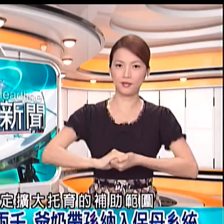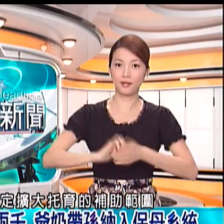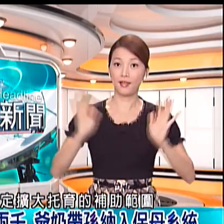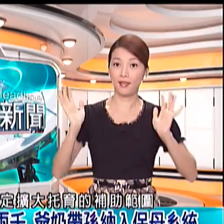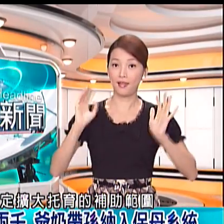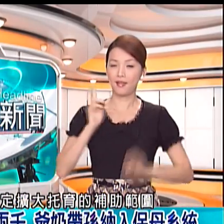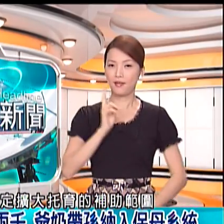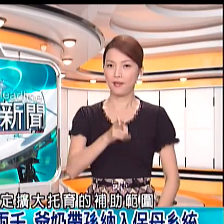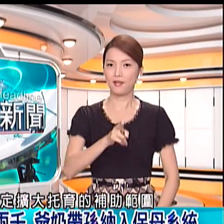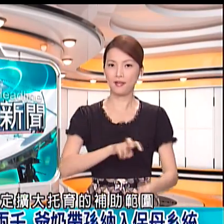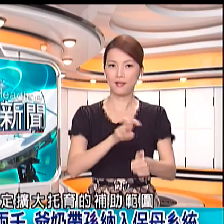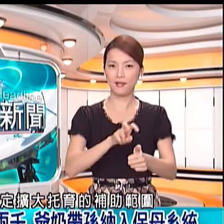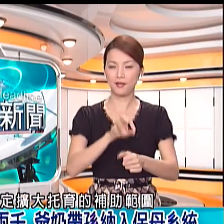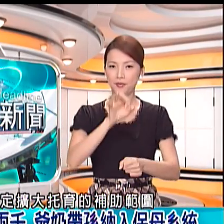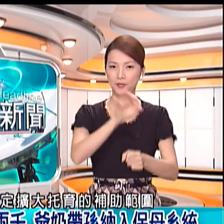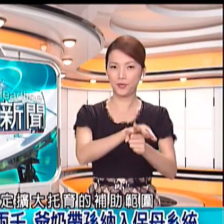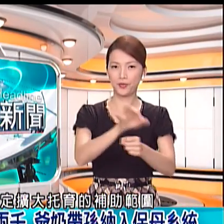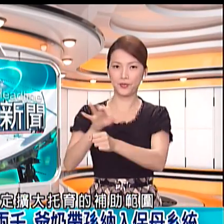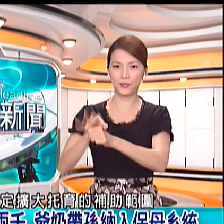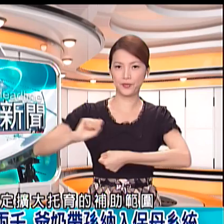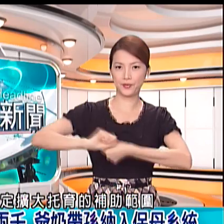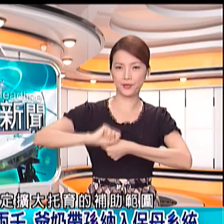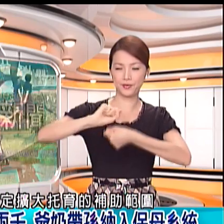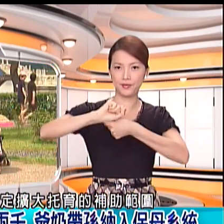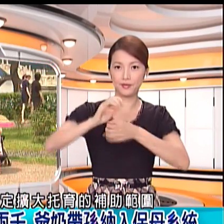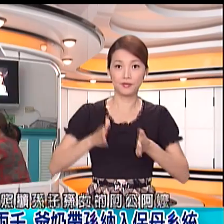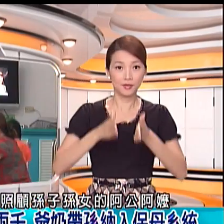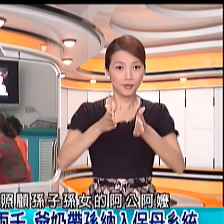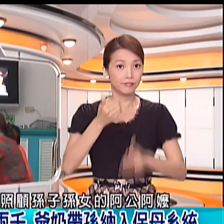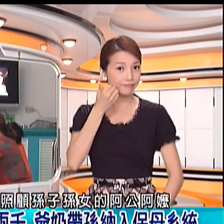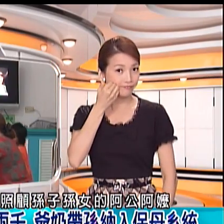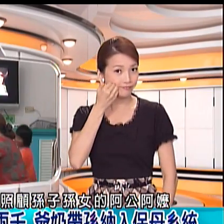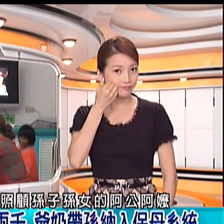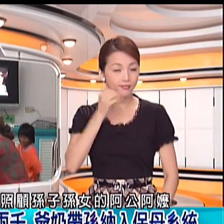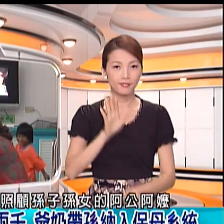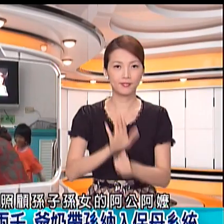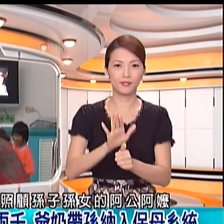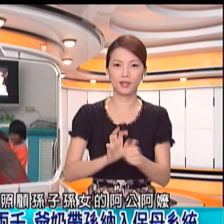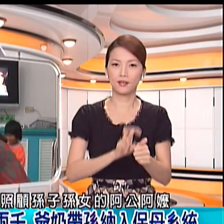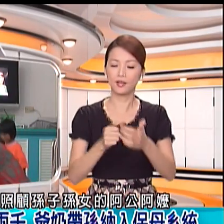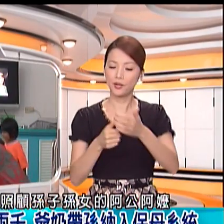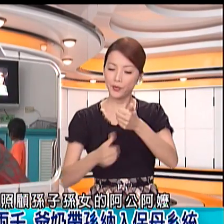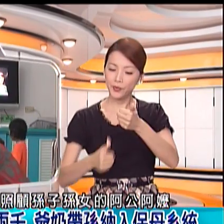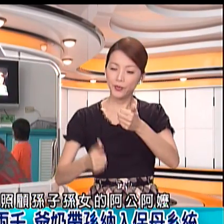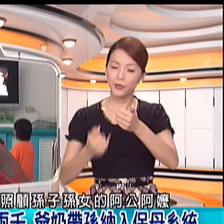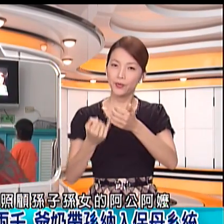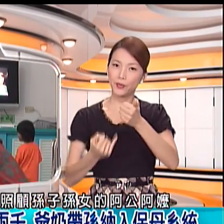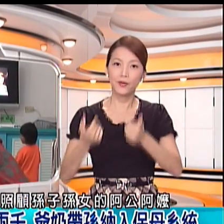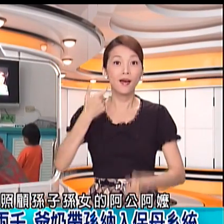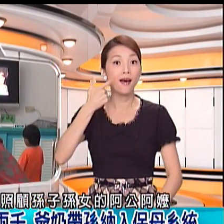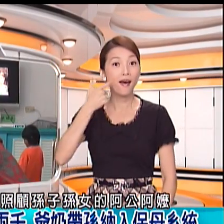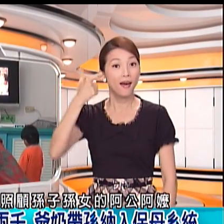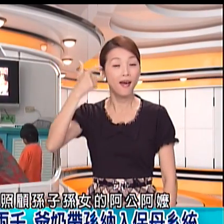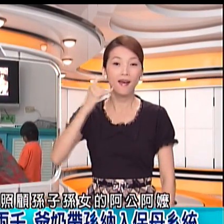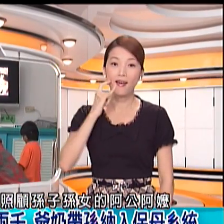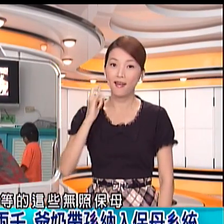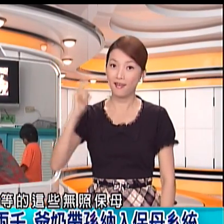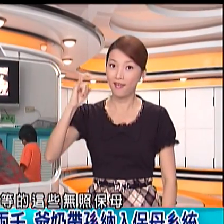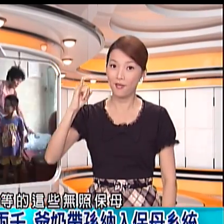行政院决定扩大托育的补助范围，包括帮忙照顾孙子孙女的阿公阿嬷，或者是邻居